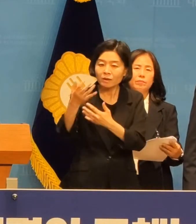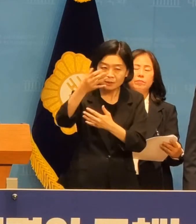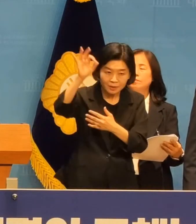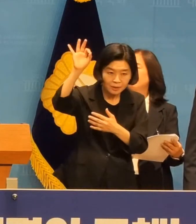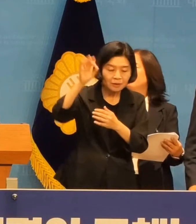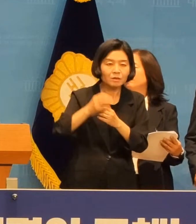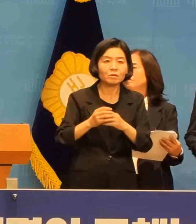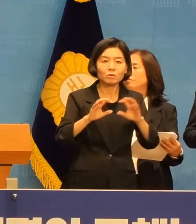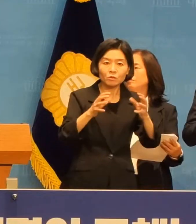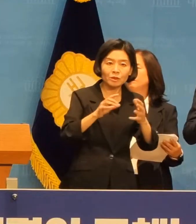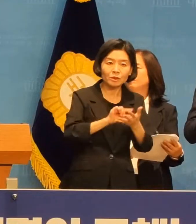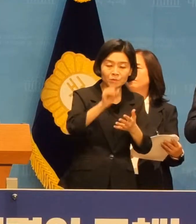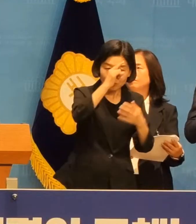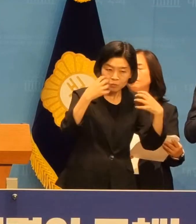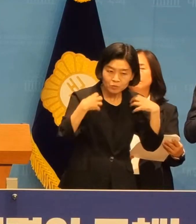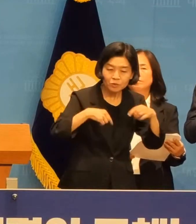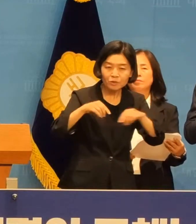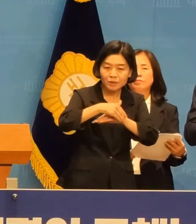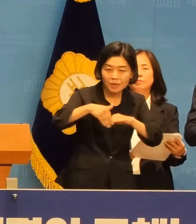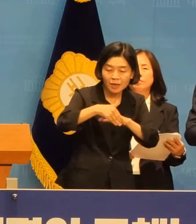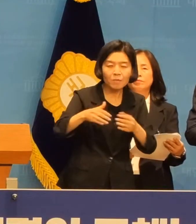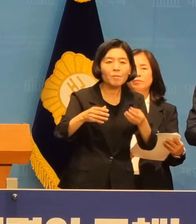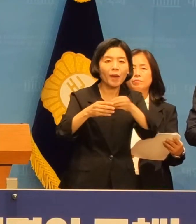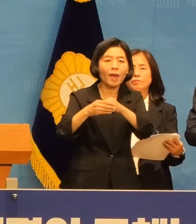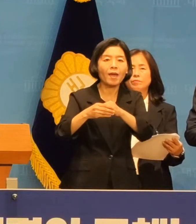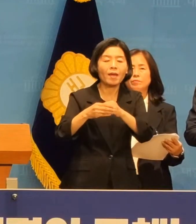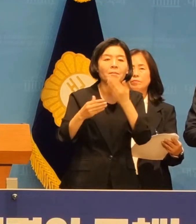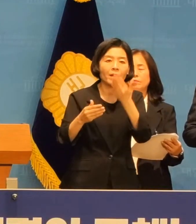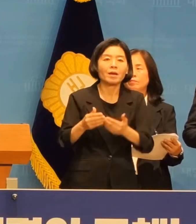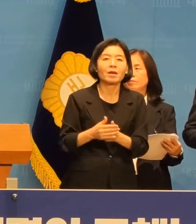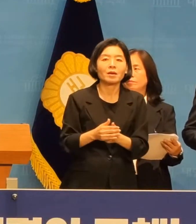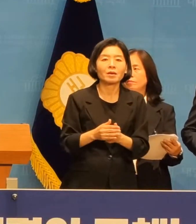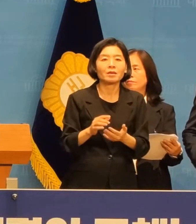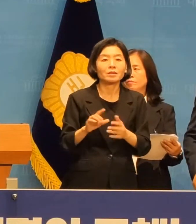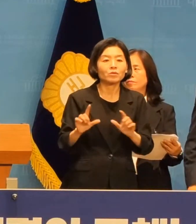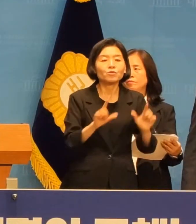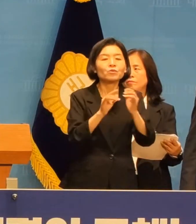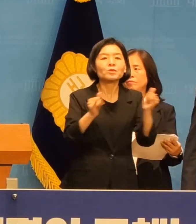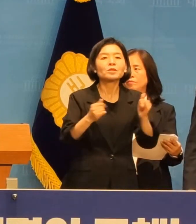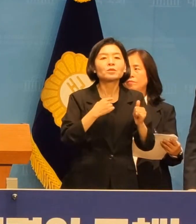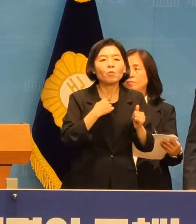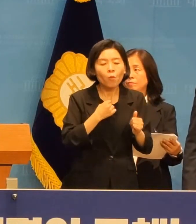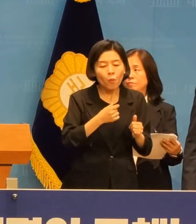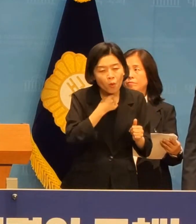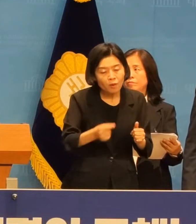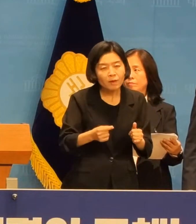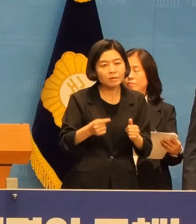지방정부의 정책에 반영하도록 하였습니다. 이제 주민의 목소리가 계획과 예산 속에 반영되는